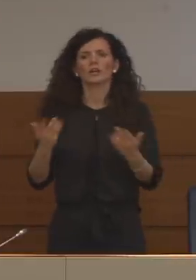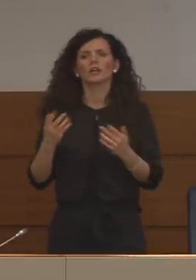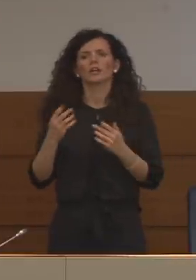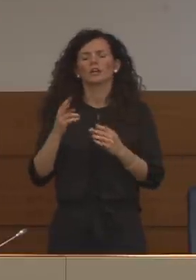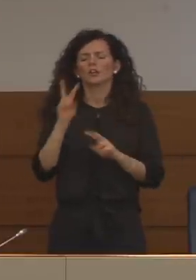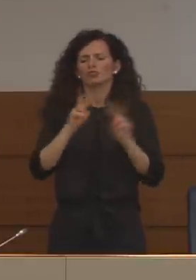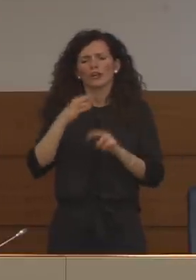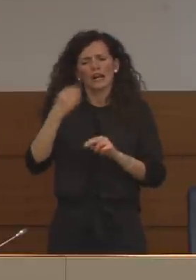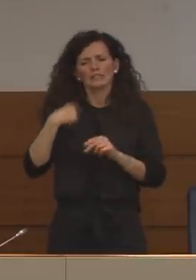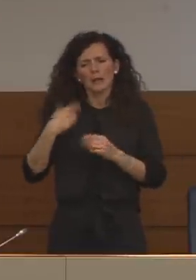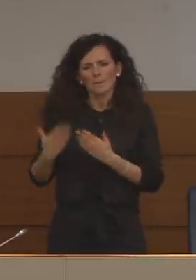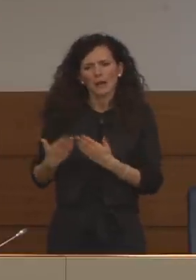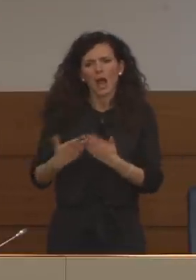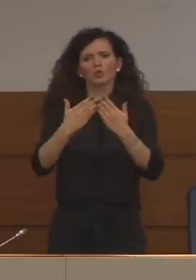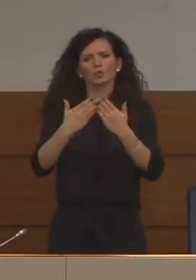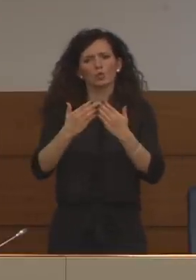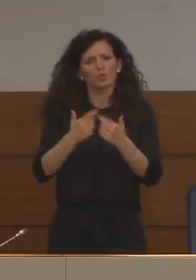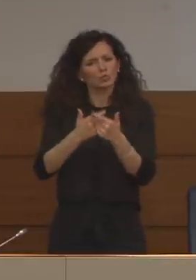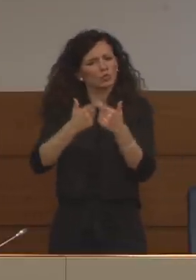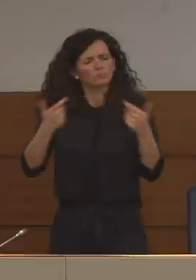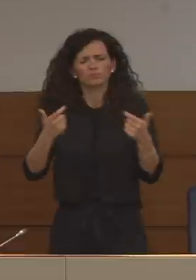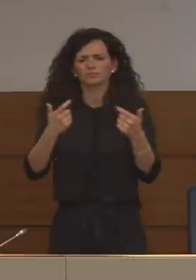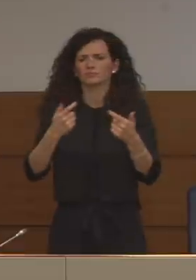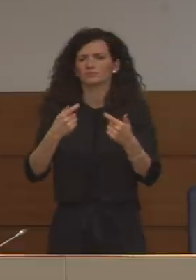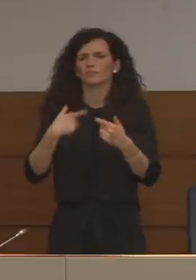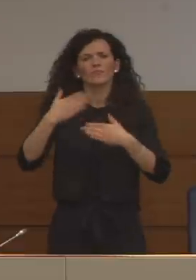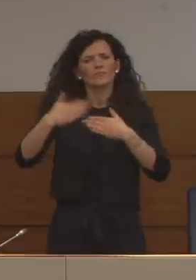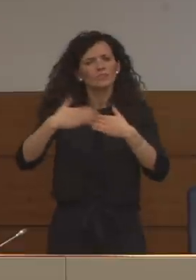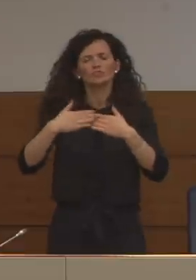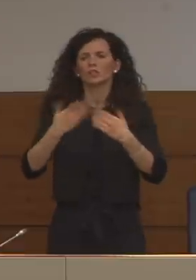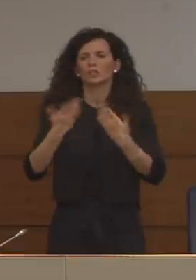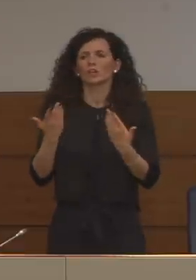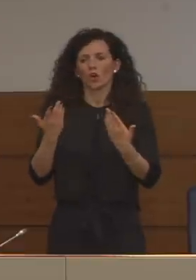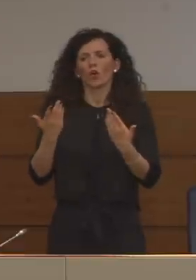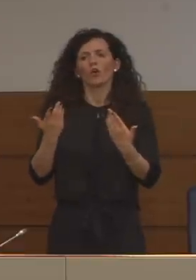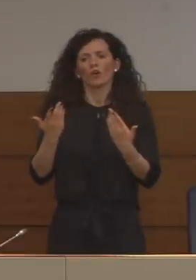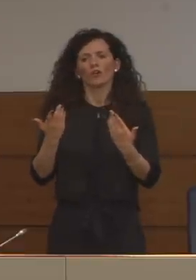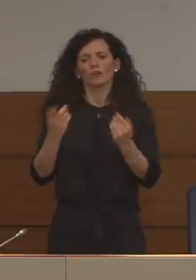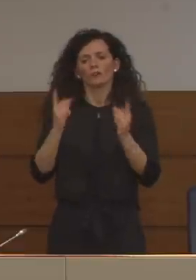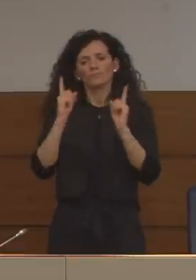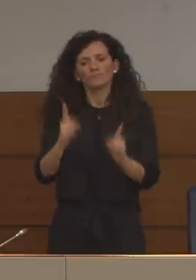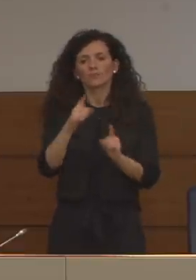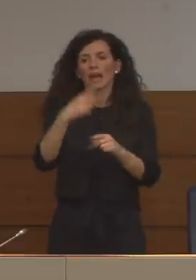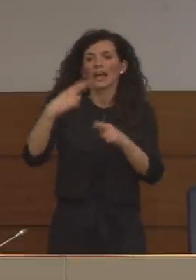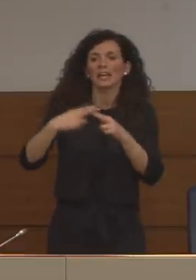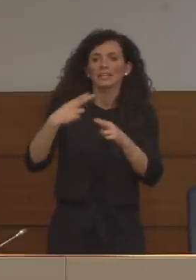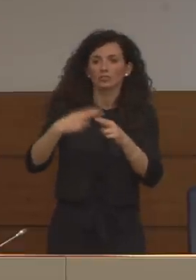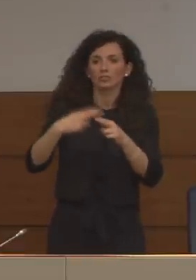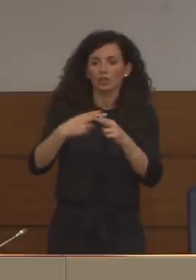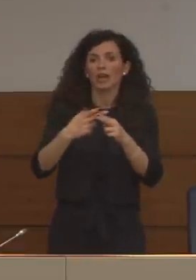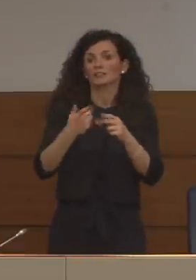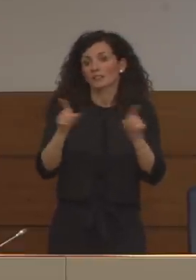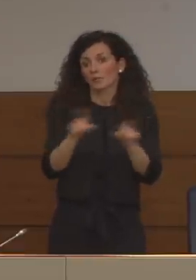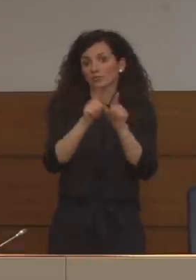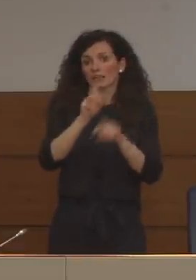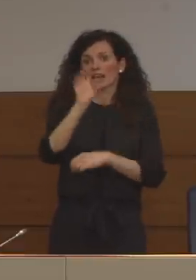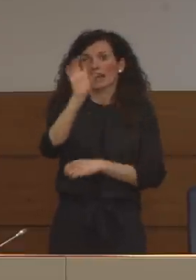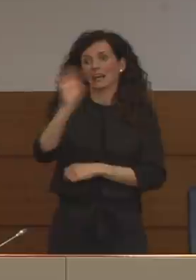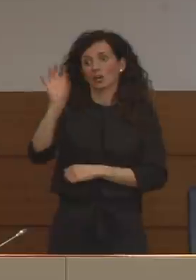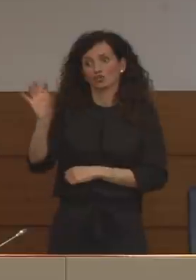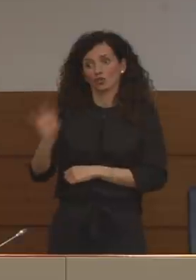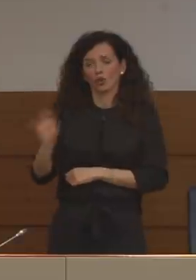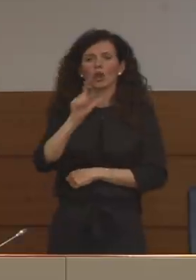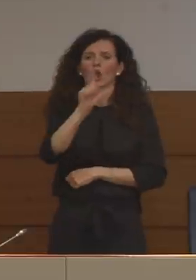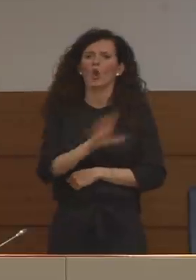sapete con compatibilmente con quelle che sono le esigenze anche nelle altre regioni la lombardia